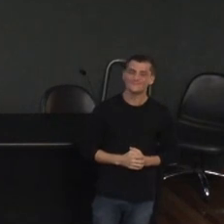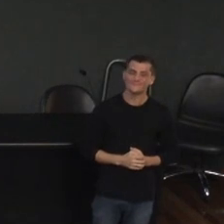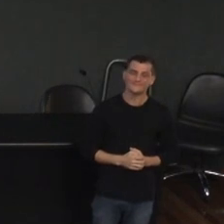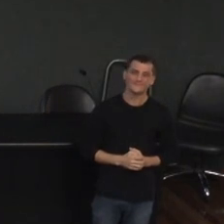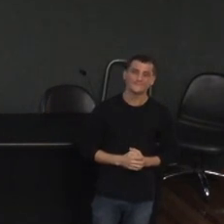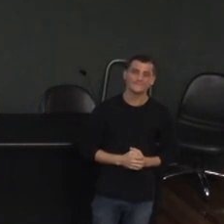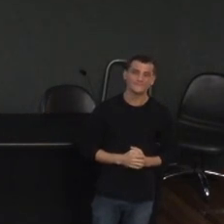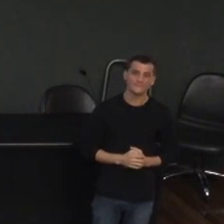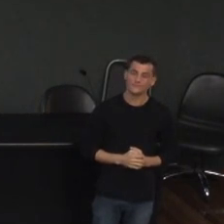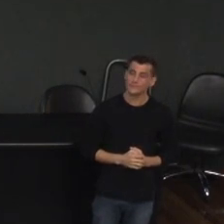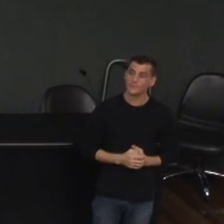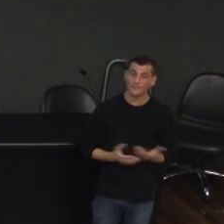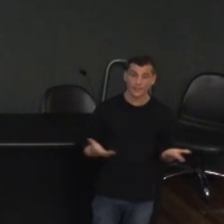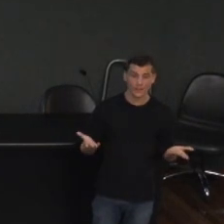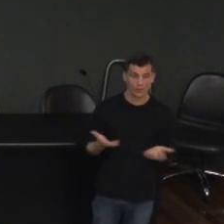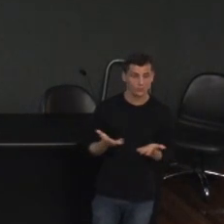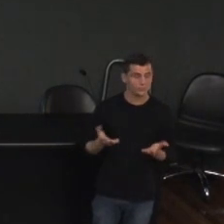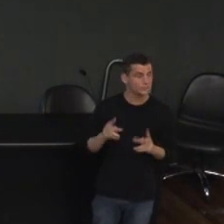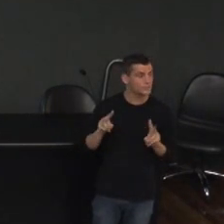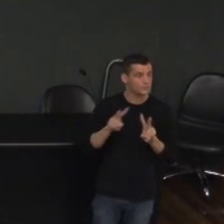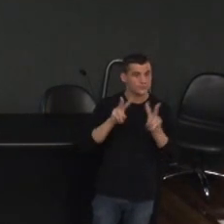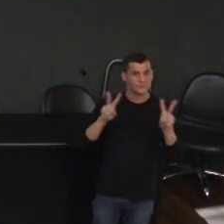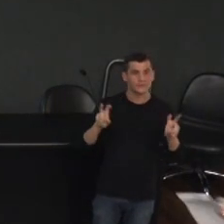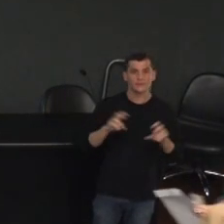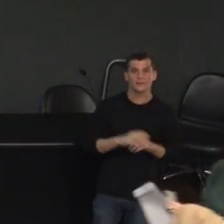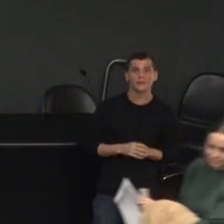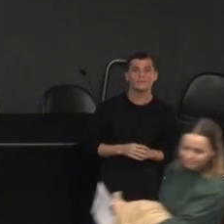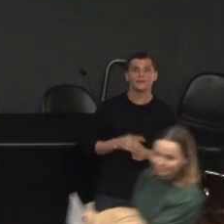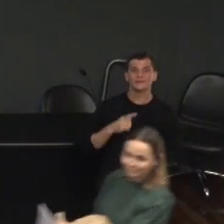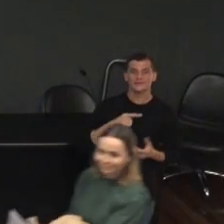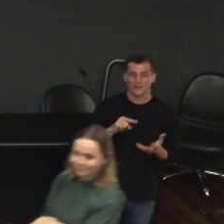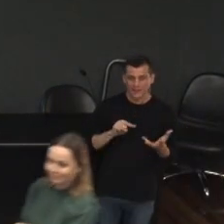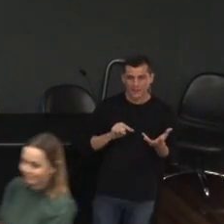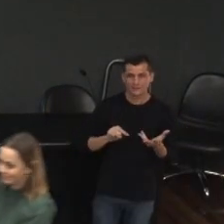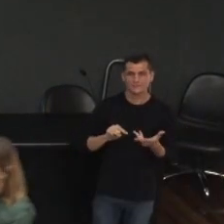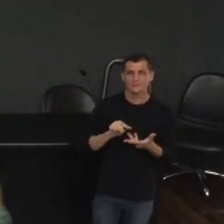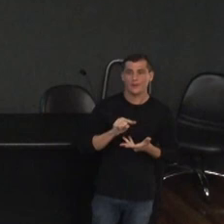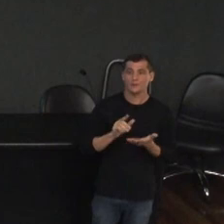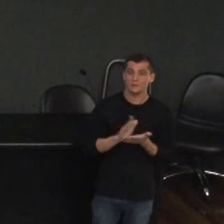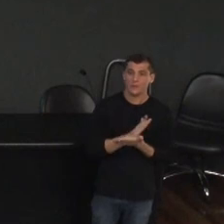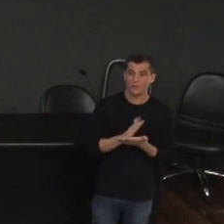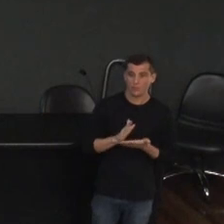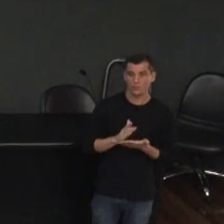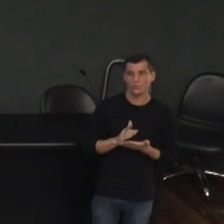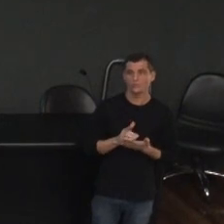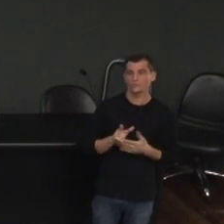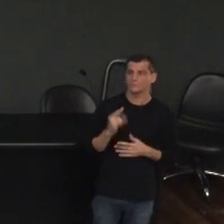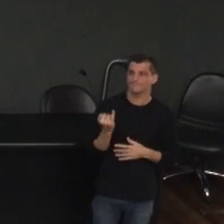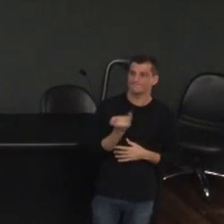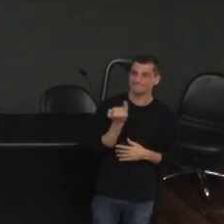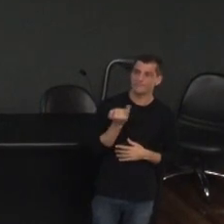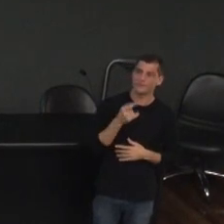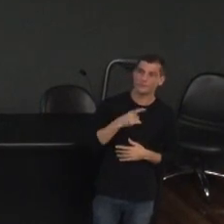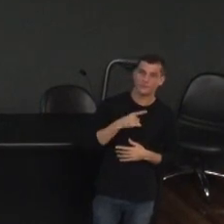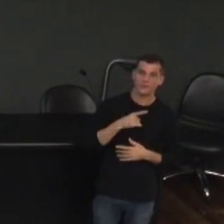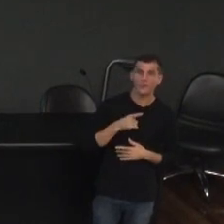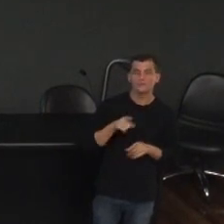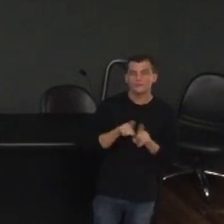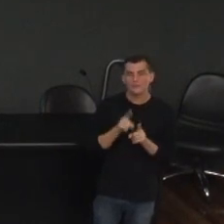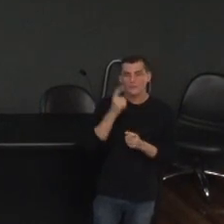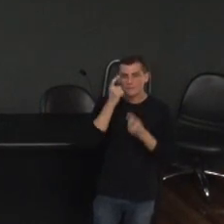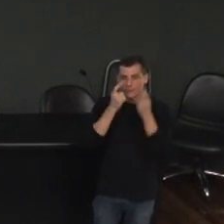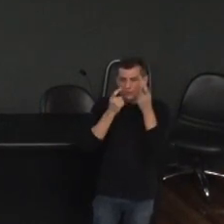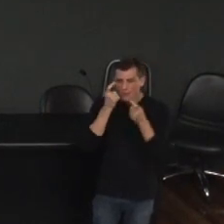hoje a gente vai falar um pouco sobre alguns aspectos relevantes e que traz trazem algumas preocupações